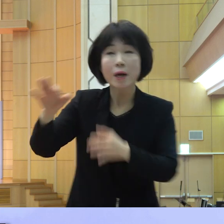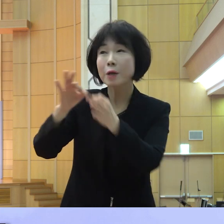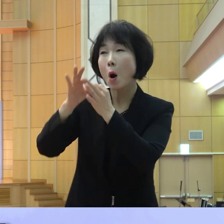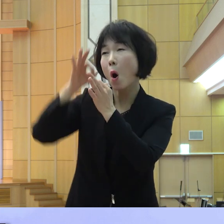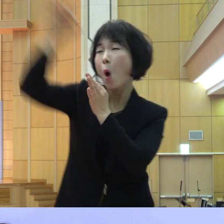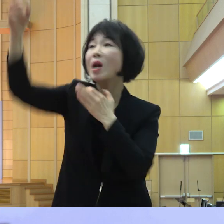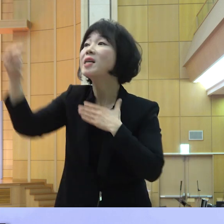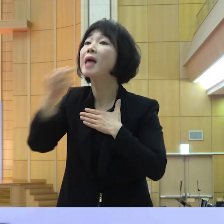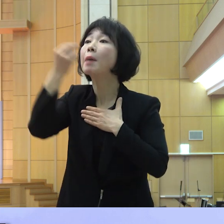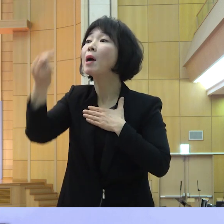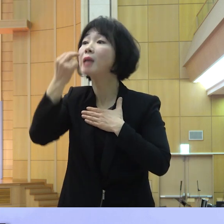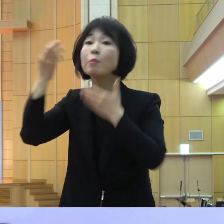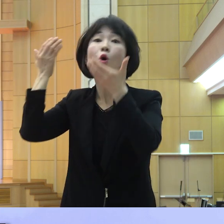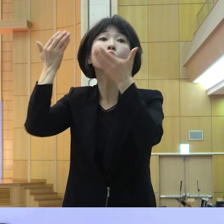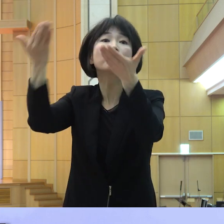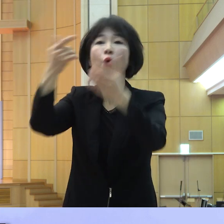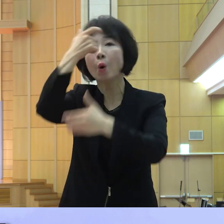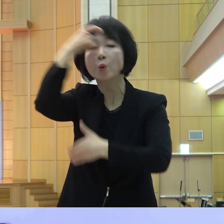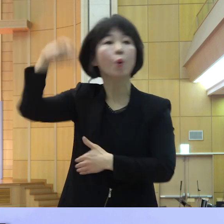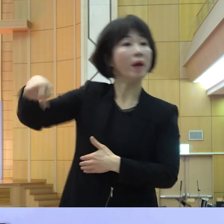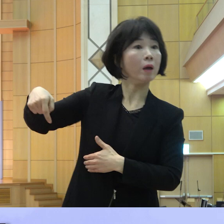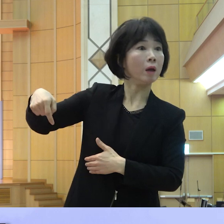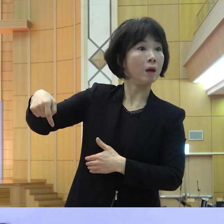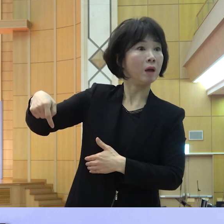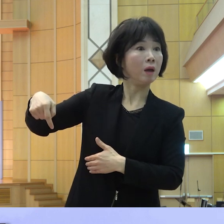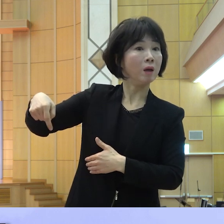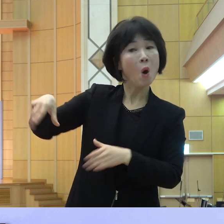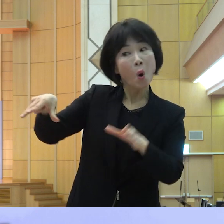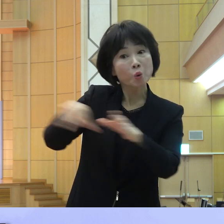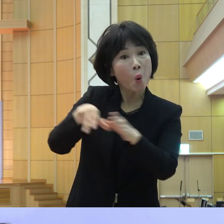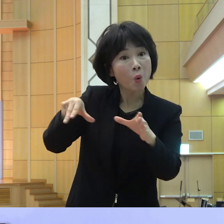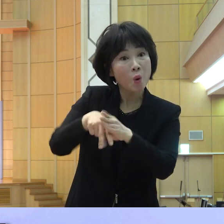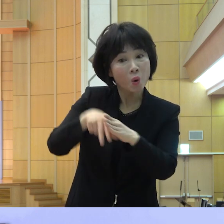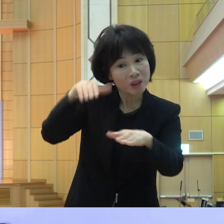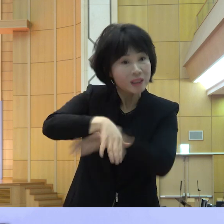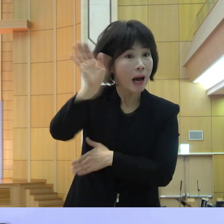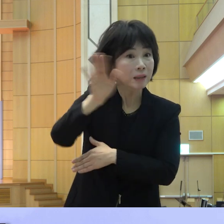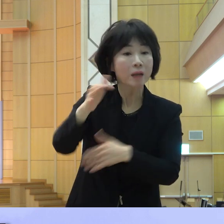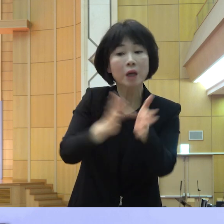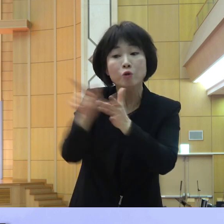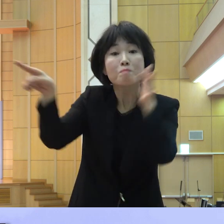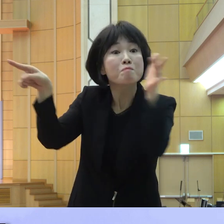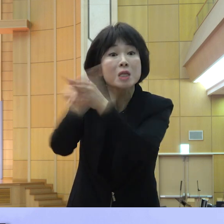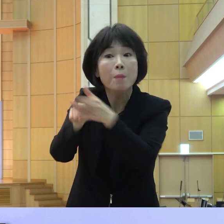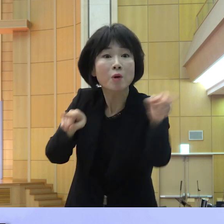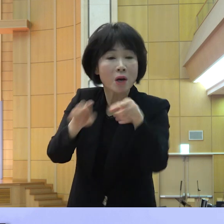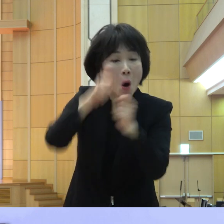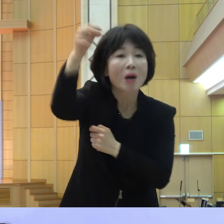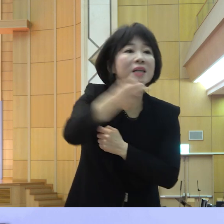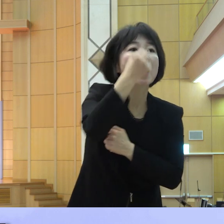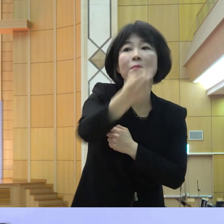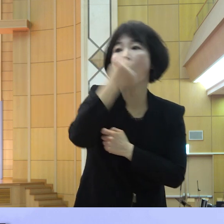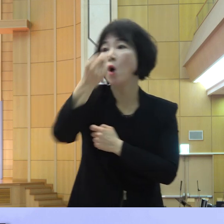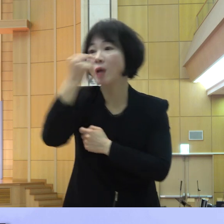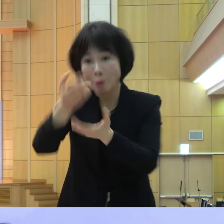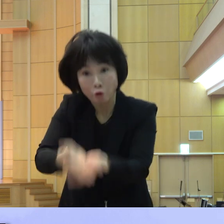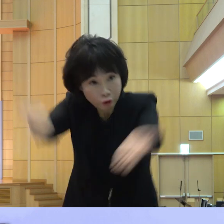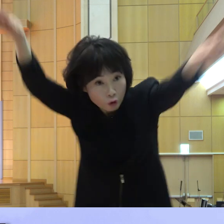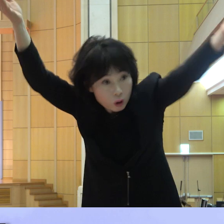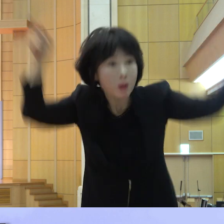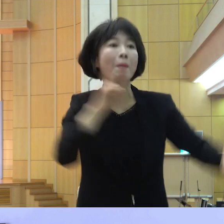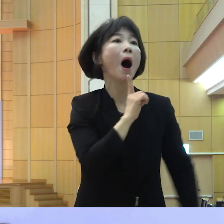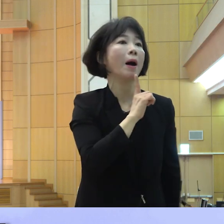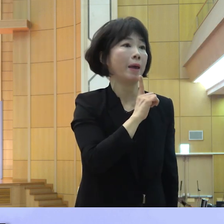주는 교입니다. 세상적인 어떤 종교적인 거로 말하면 안 돼요. 근데 보십시오.